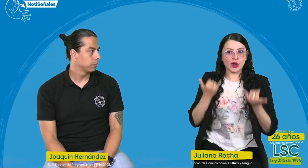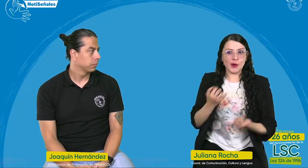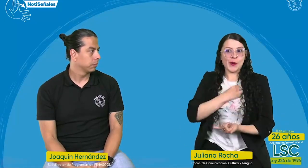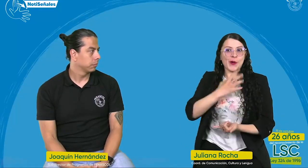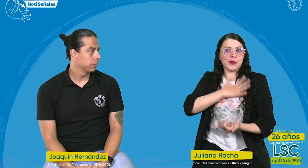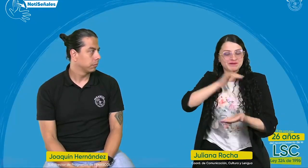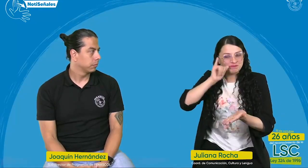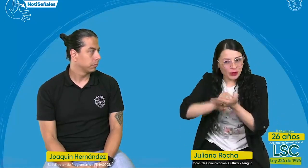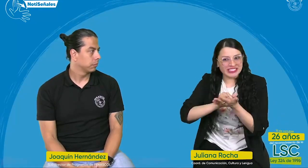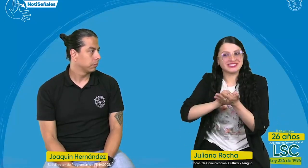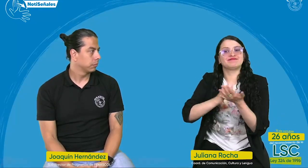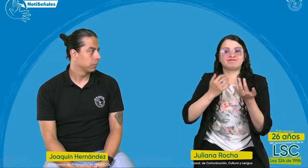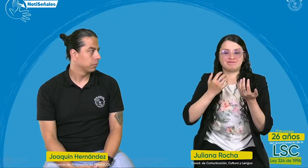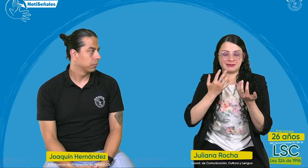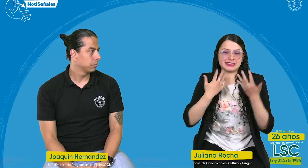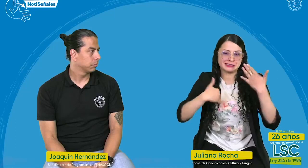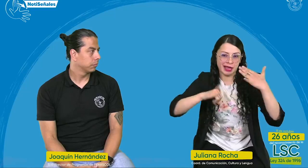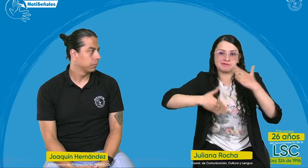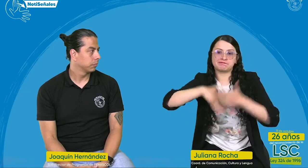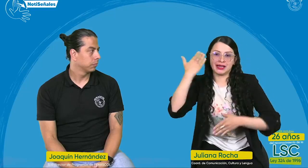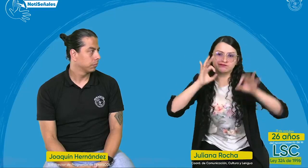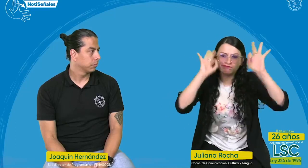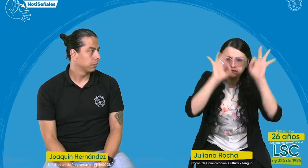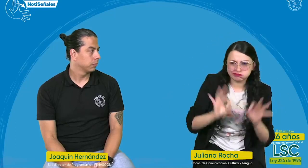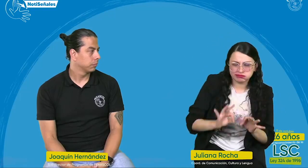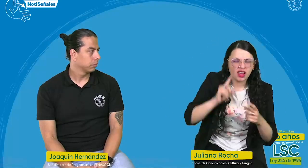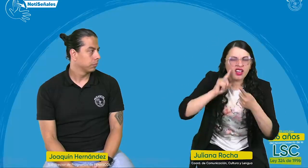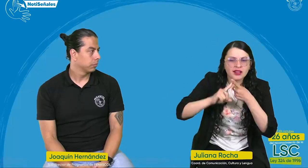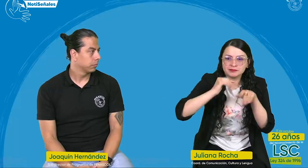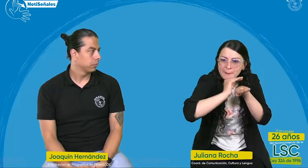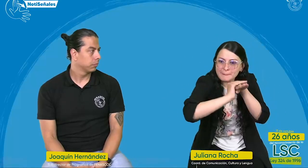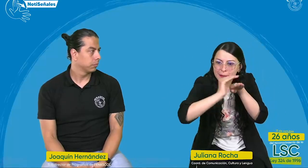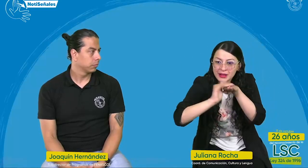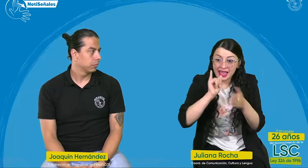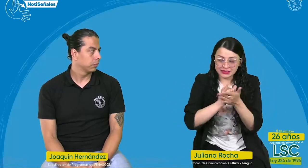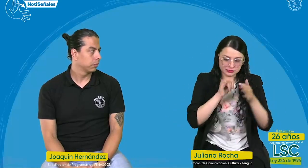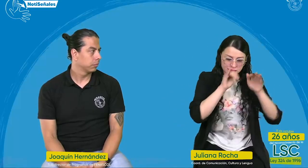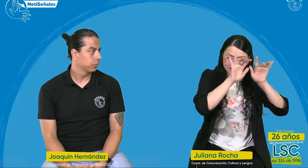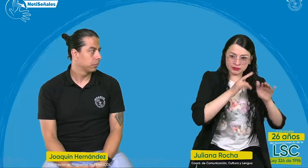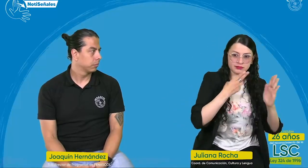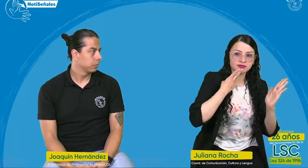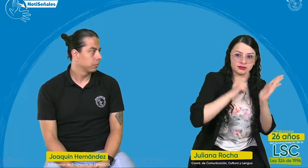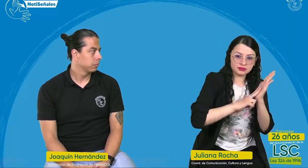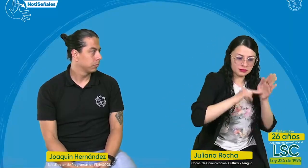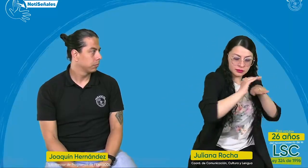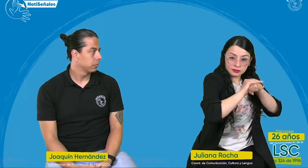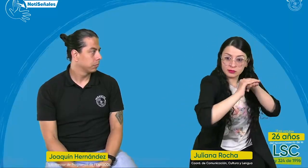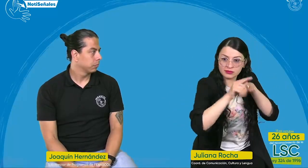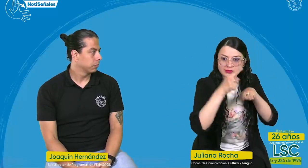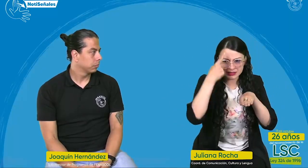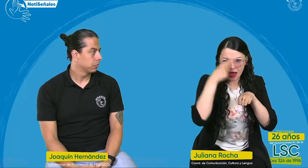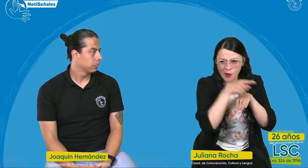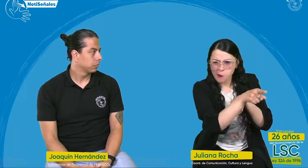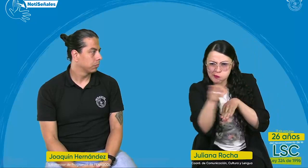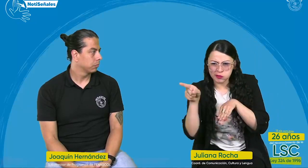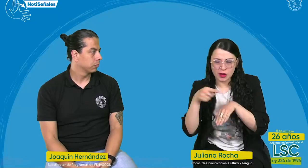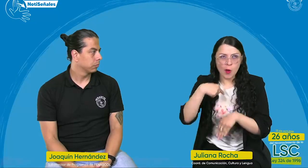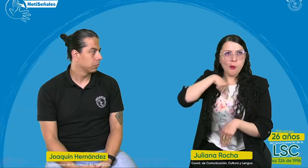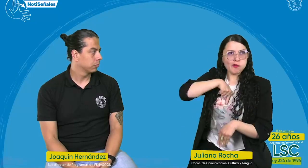trabajo en planeación lingüística entonces una oportunidad que estamos organizando Y tenemos como invitados a diferentes personas que recibirán